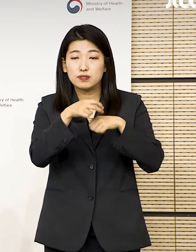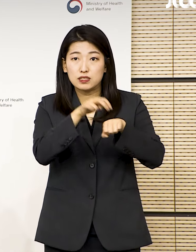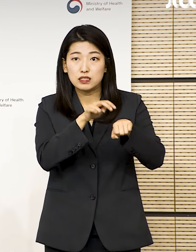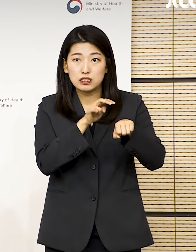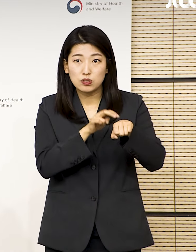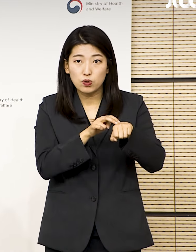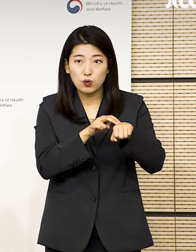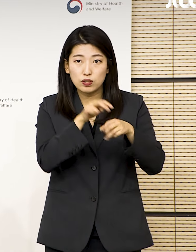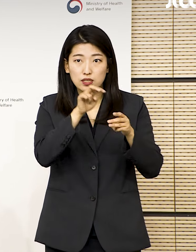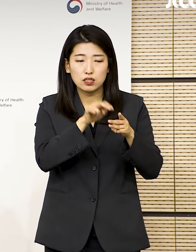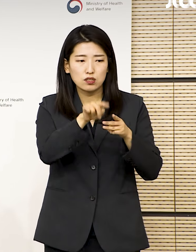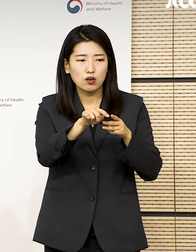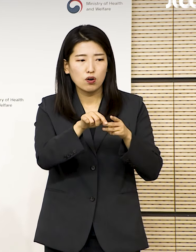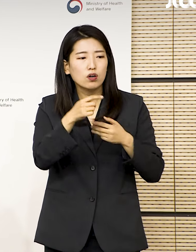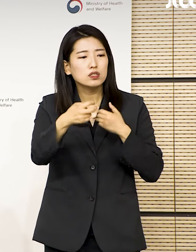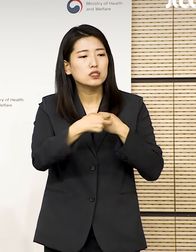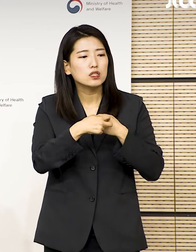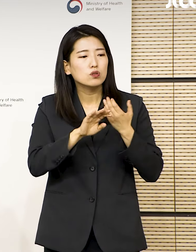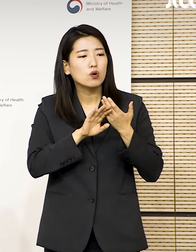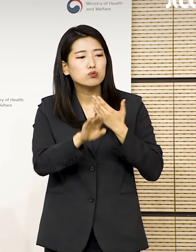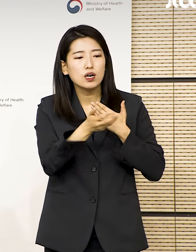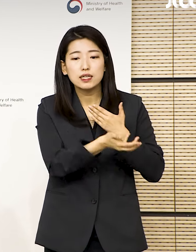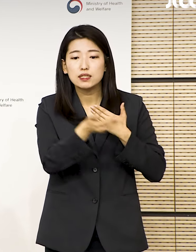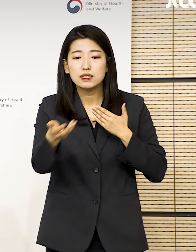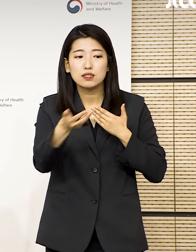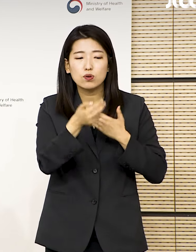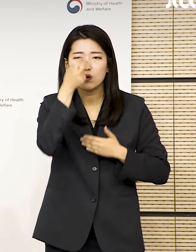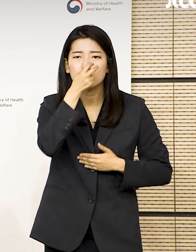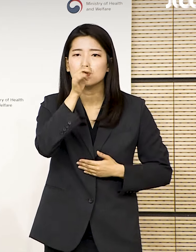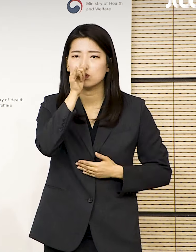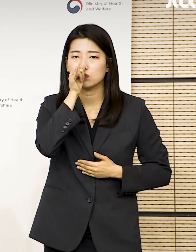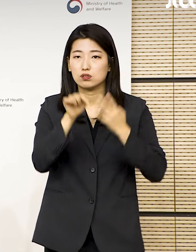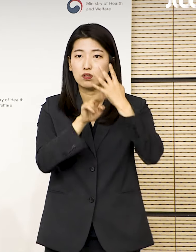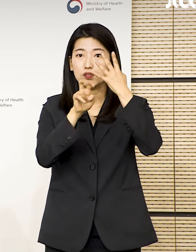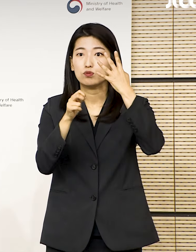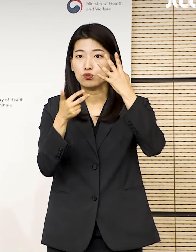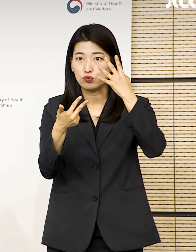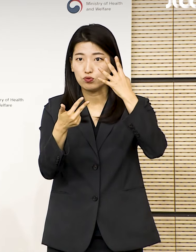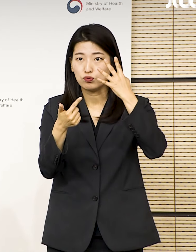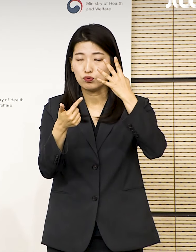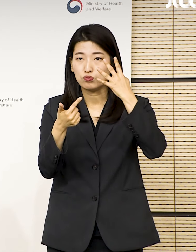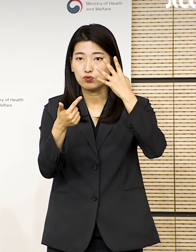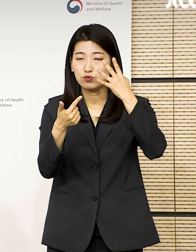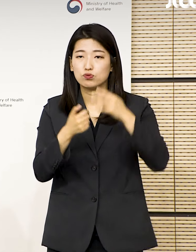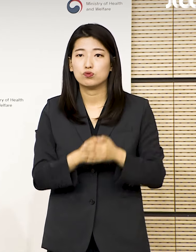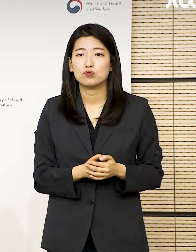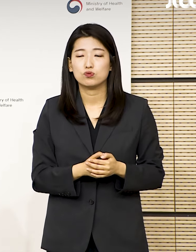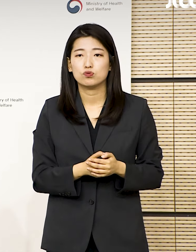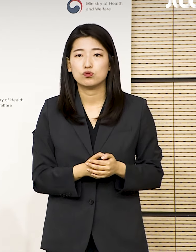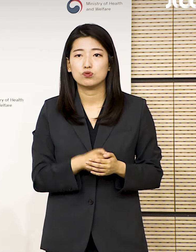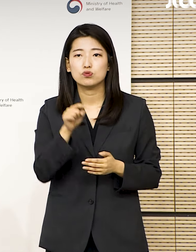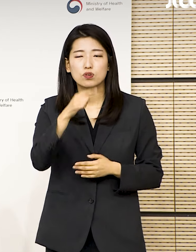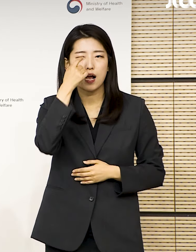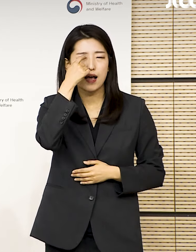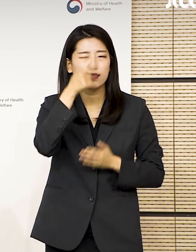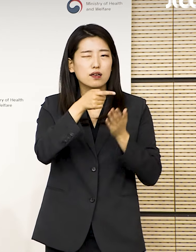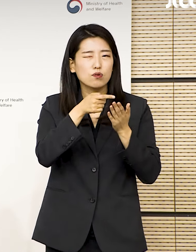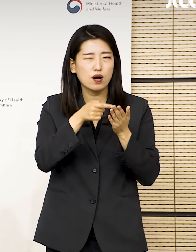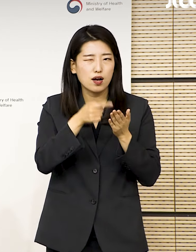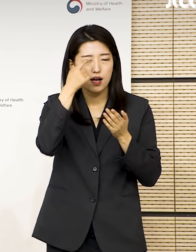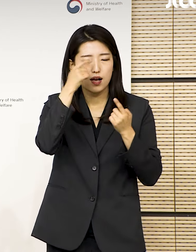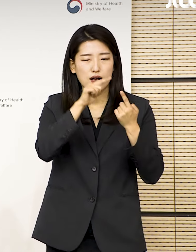모니터링하고 있습니다 4월 26일 기준 중앙응급의료 센터 종합 상황판에 안과 부인과